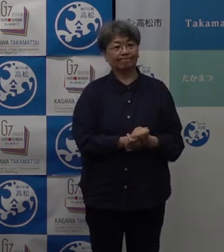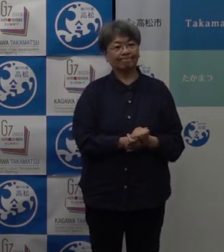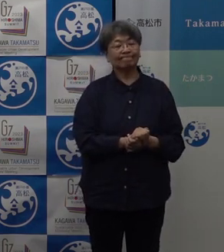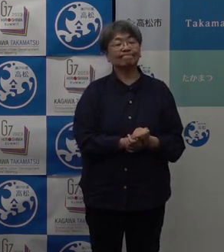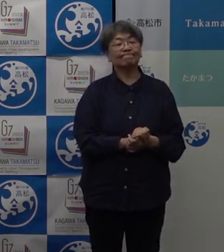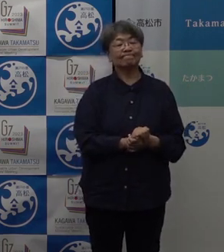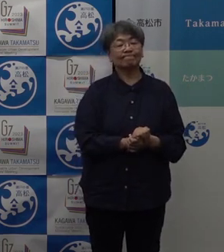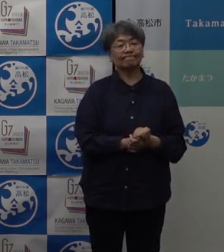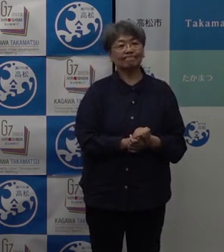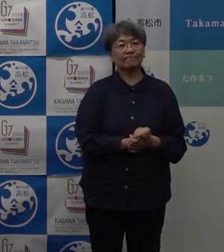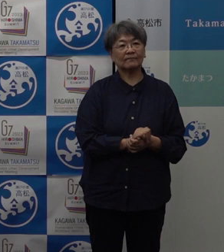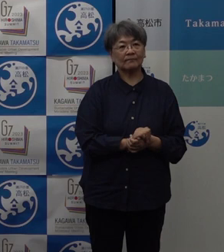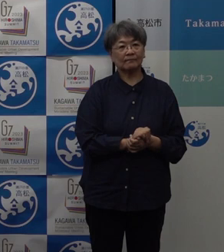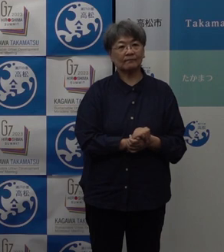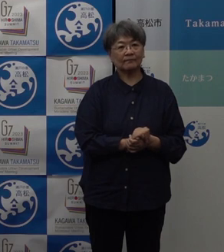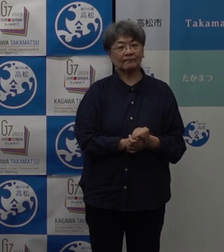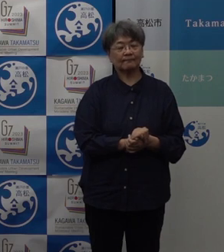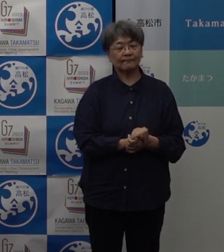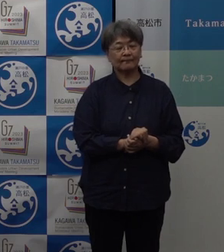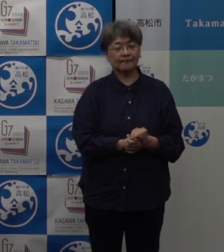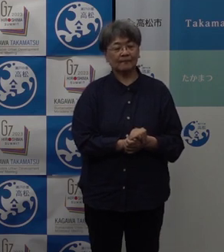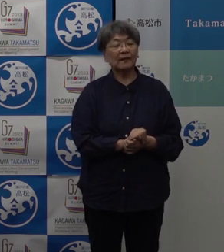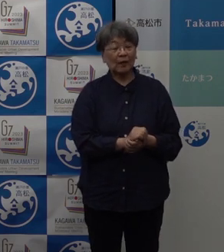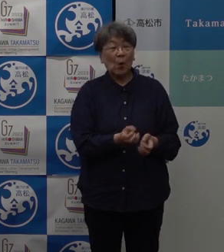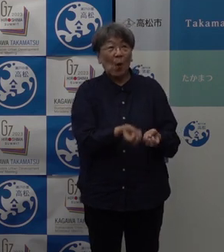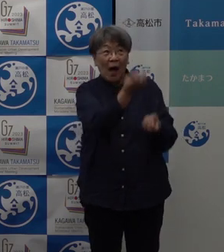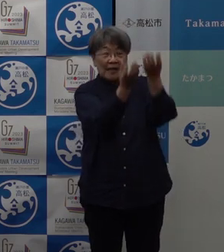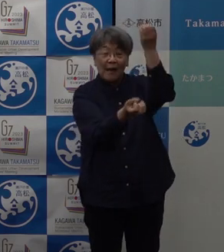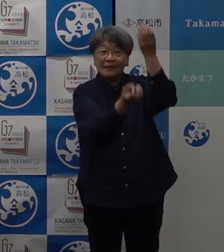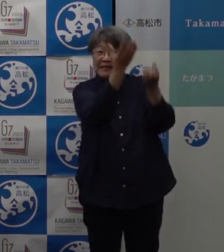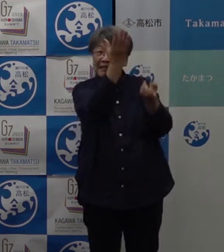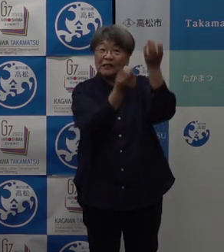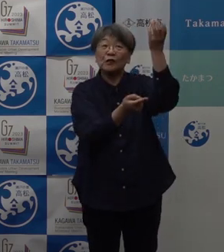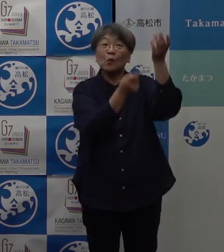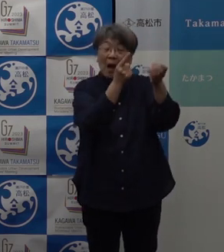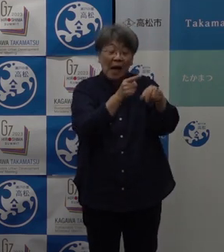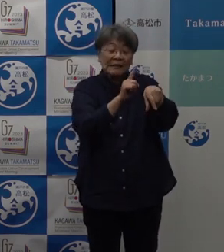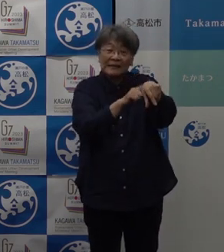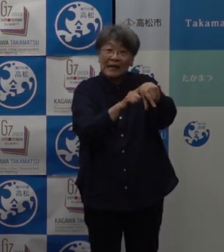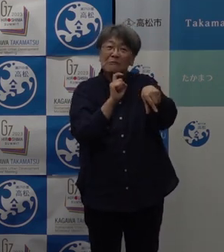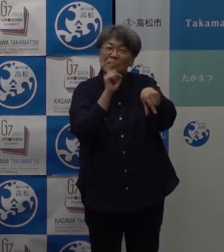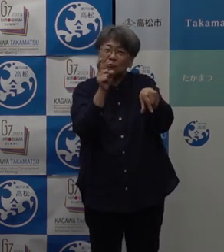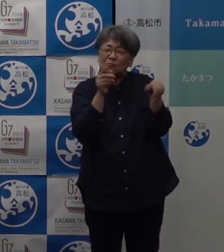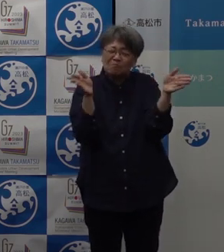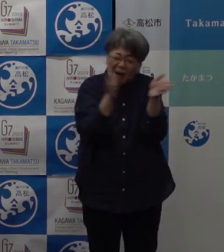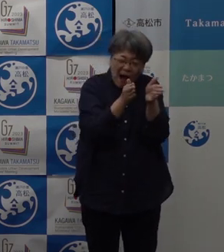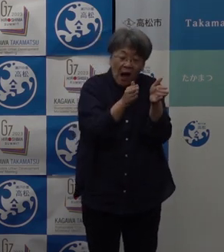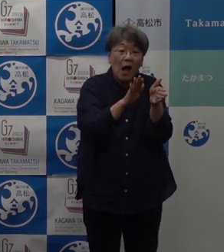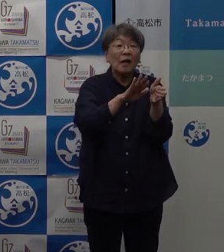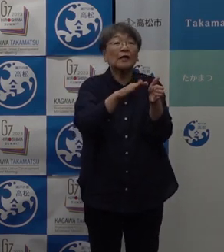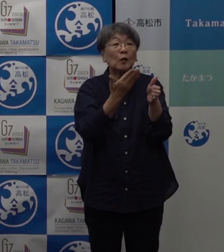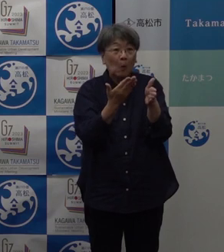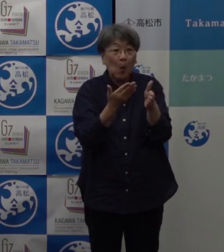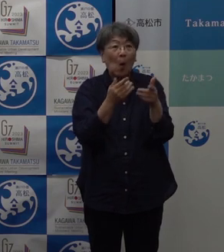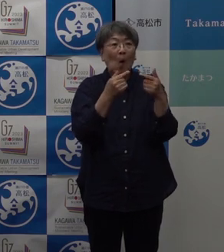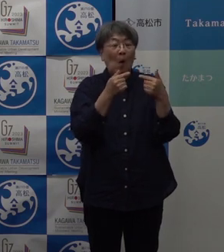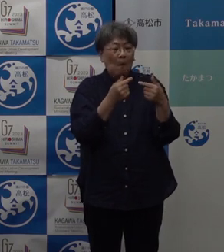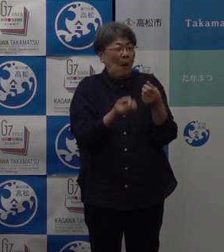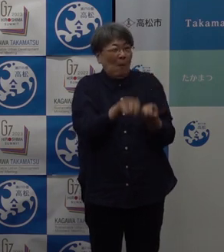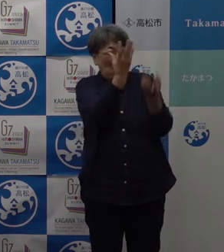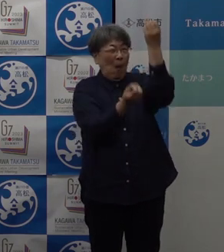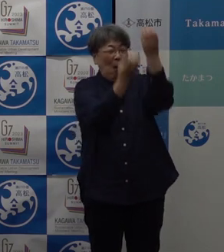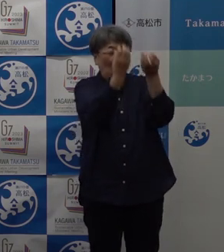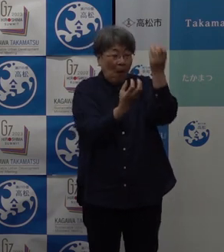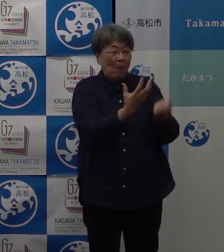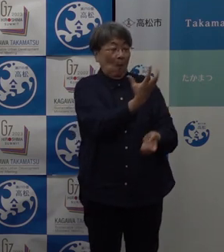ただ、この規模や、は短縮をいたしますけれども、終始従来の花火大会